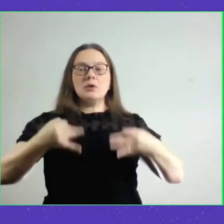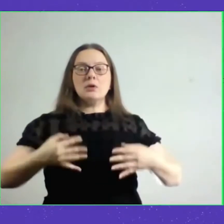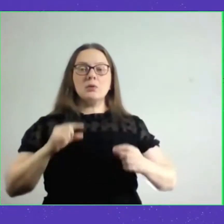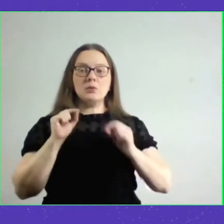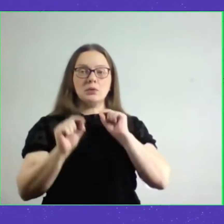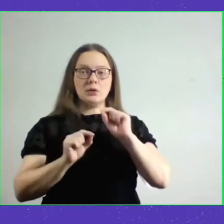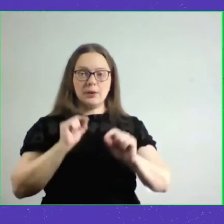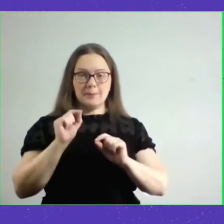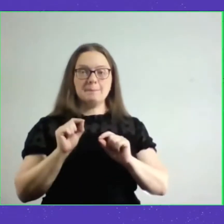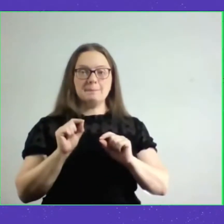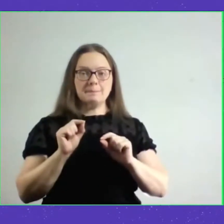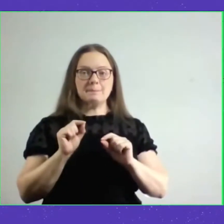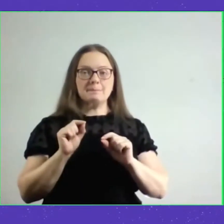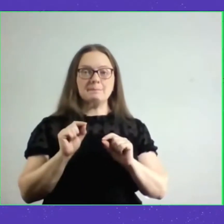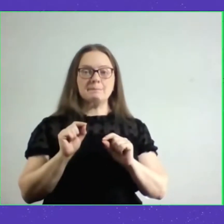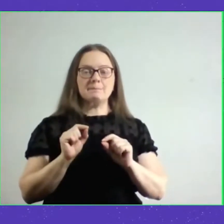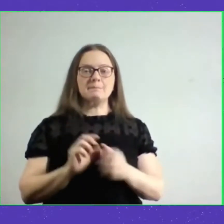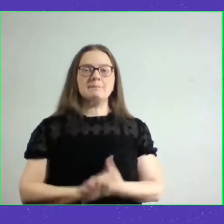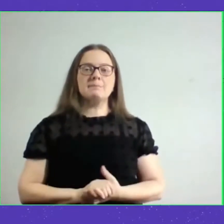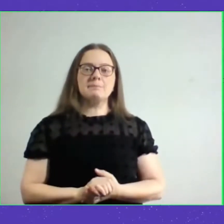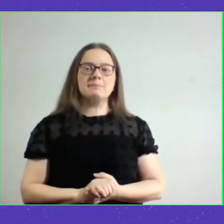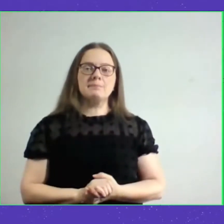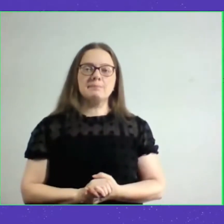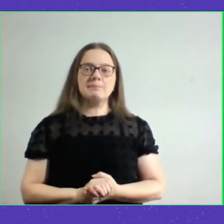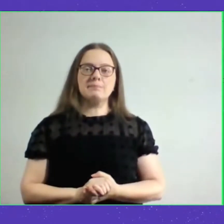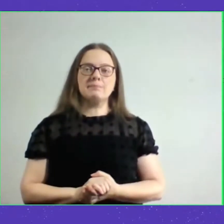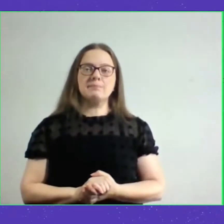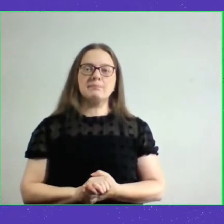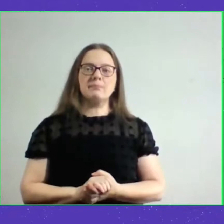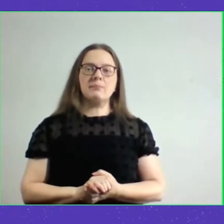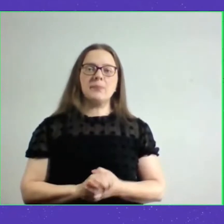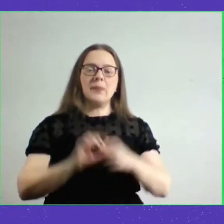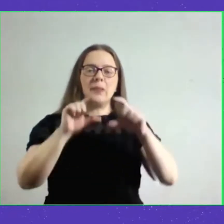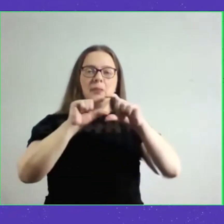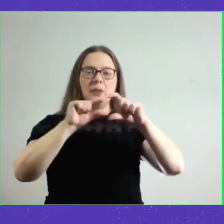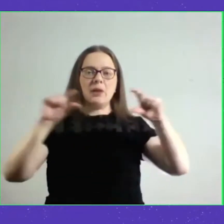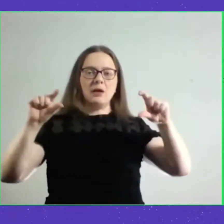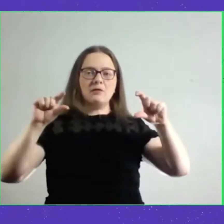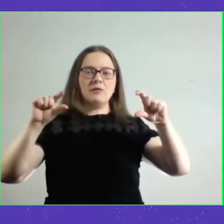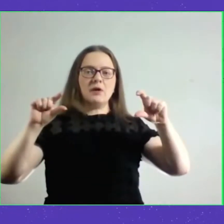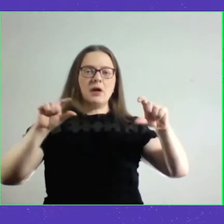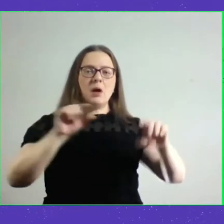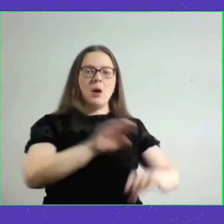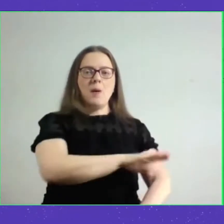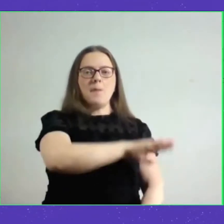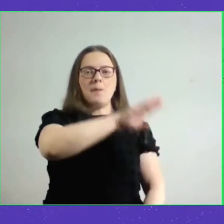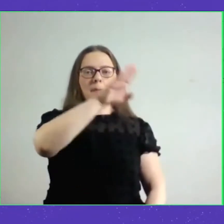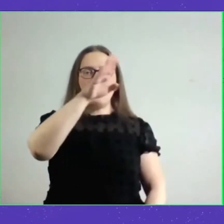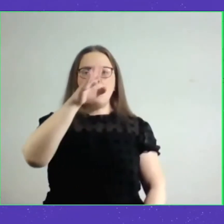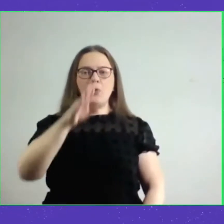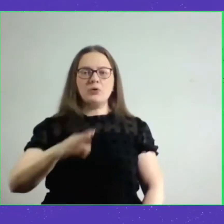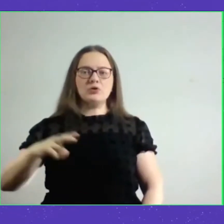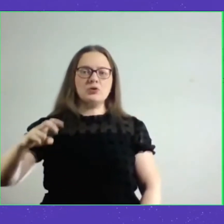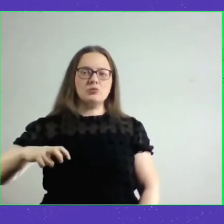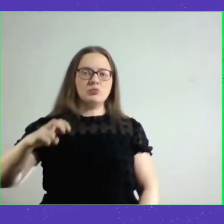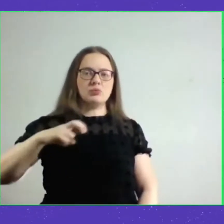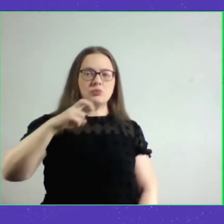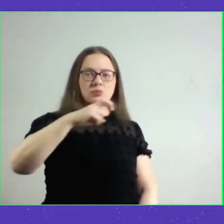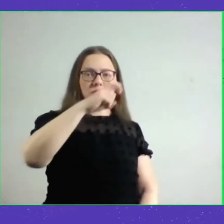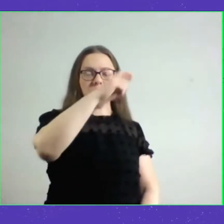essa expressão, subiu ao monte. O Senhor quer revelar algo precioso para